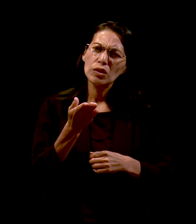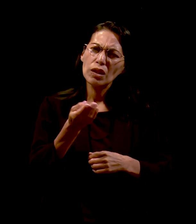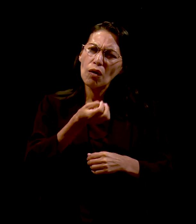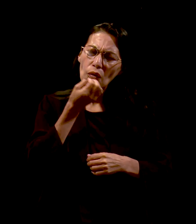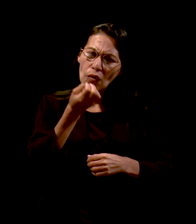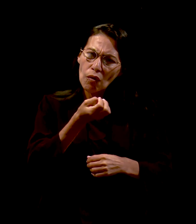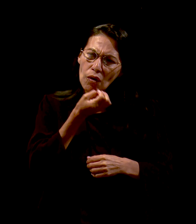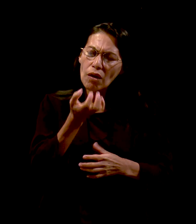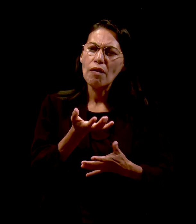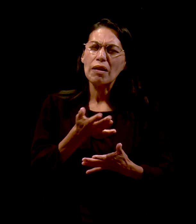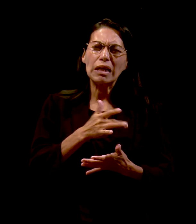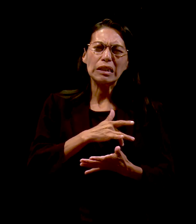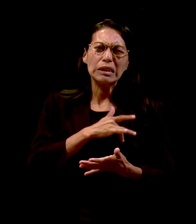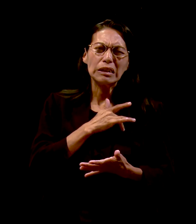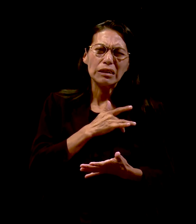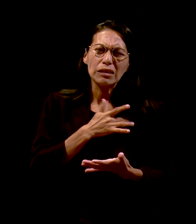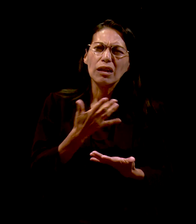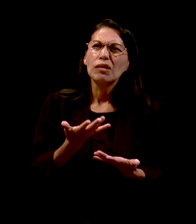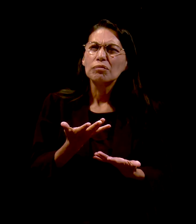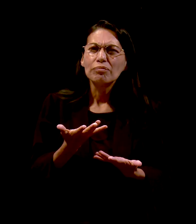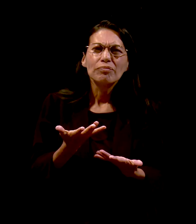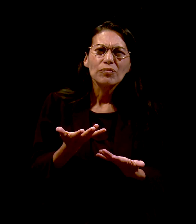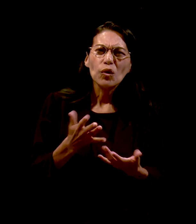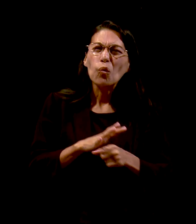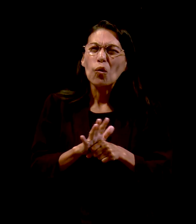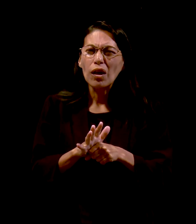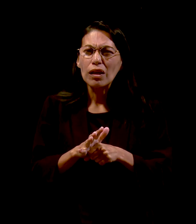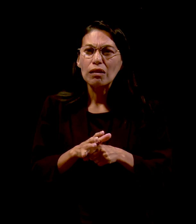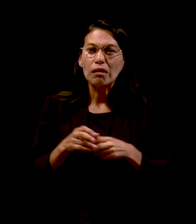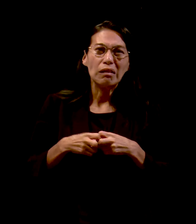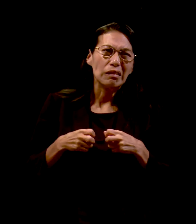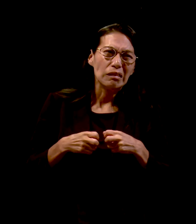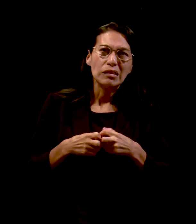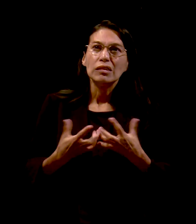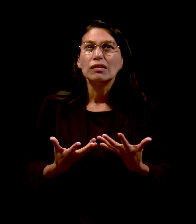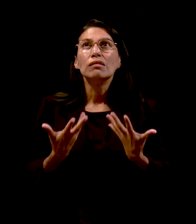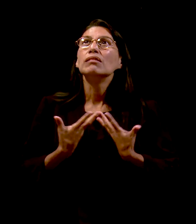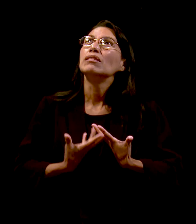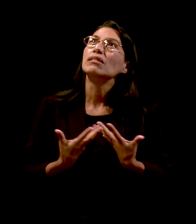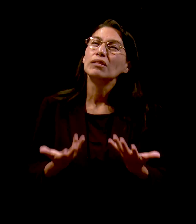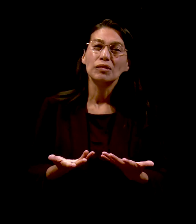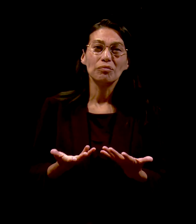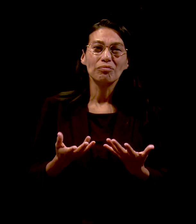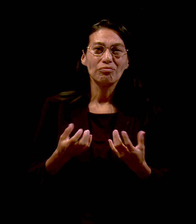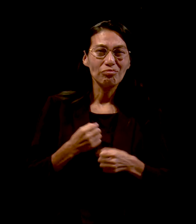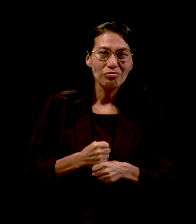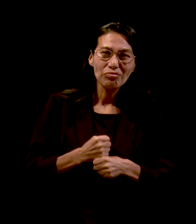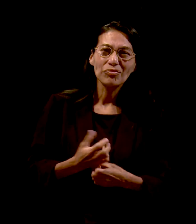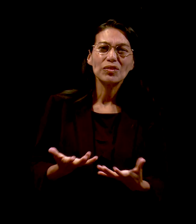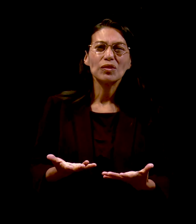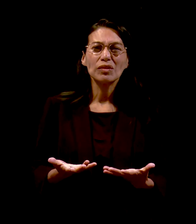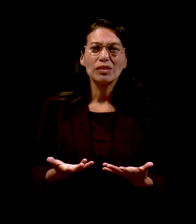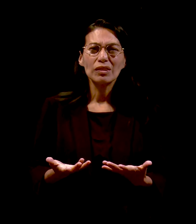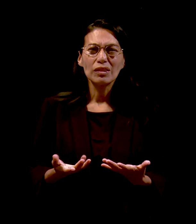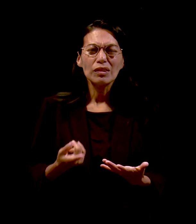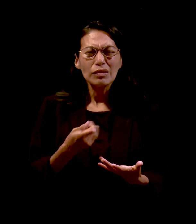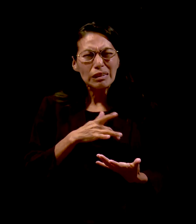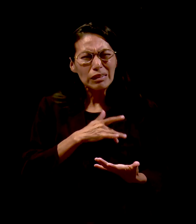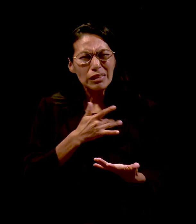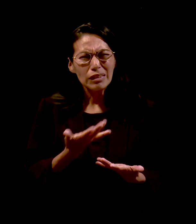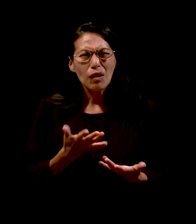sentir usted se desesperaban en momentos sentían angustia o si